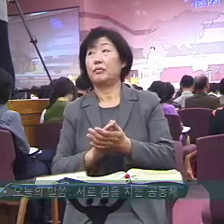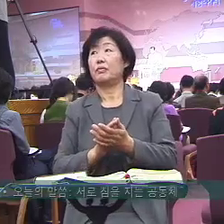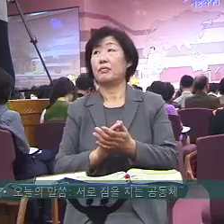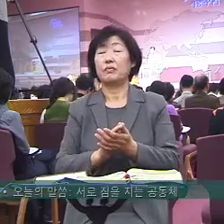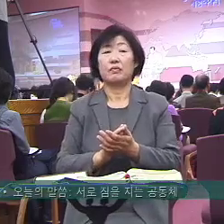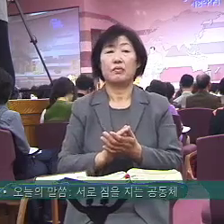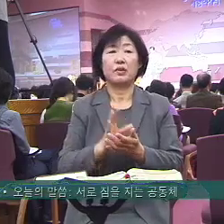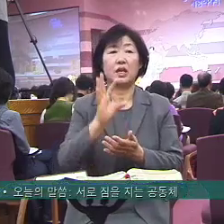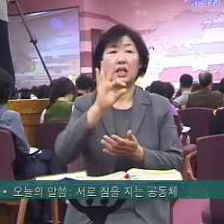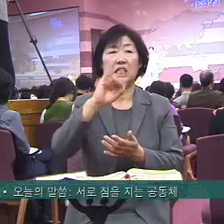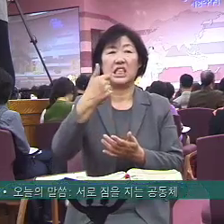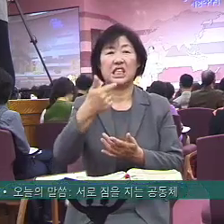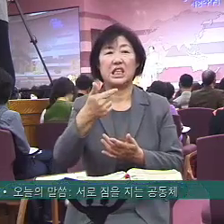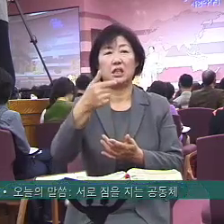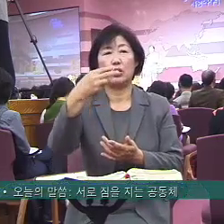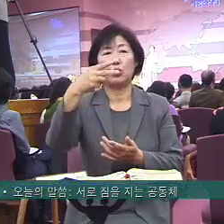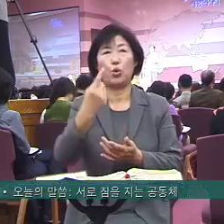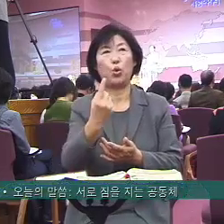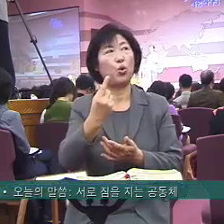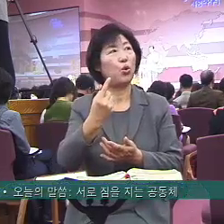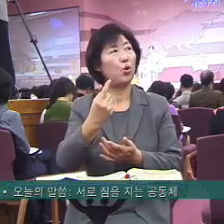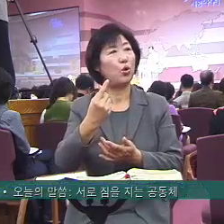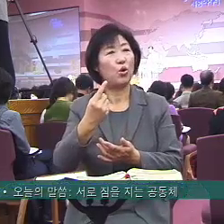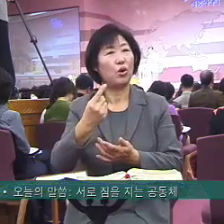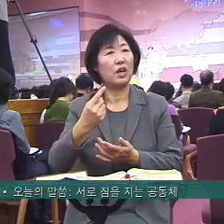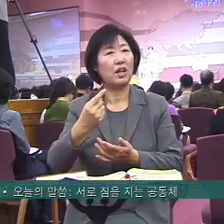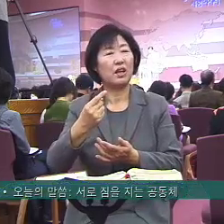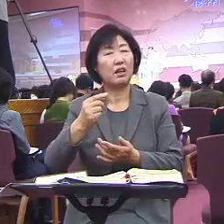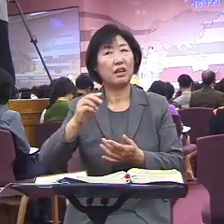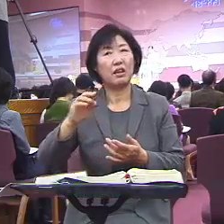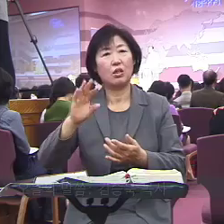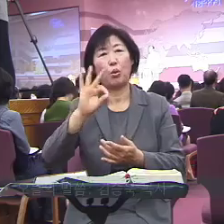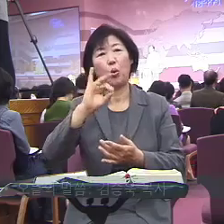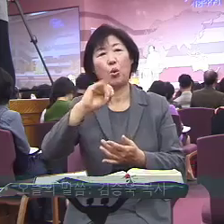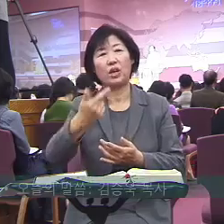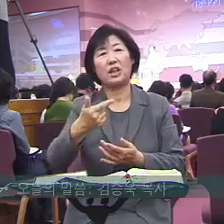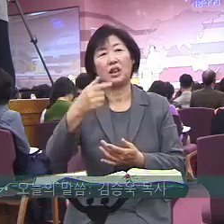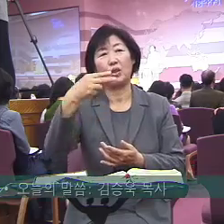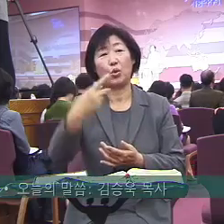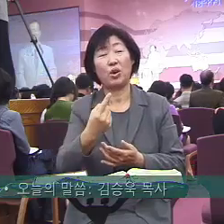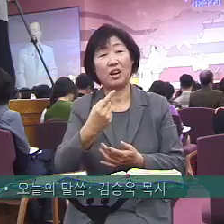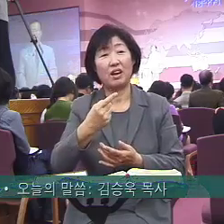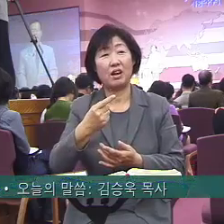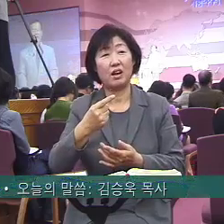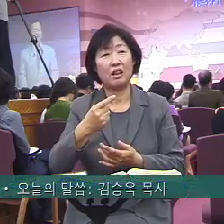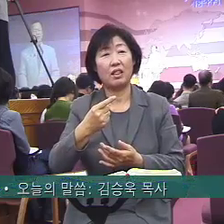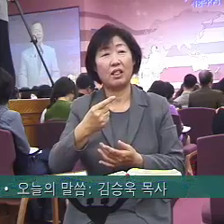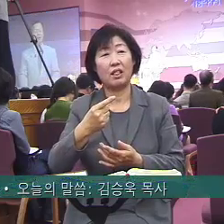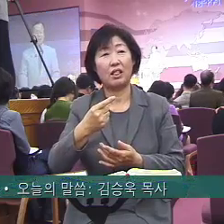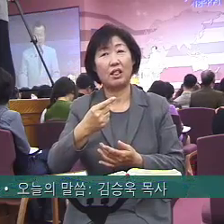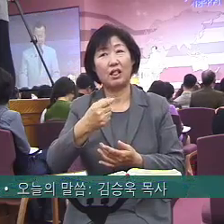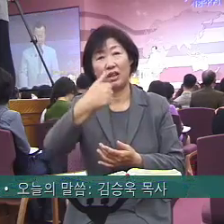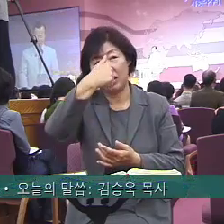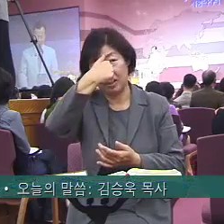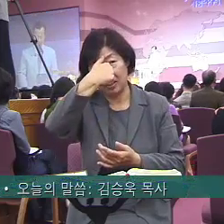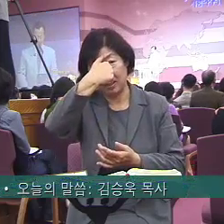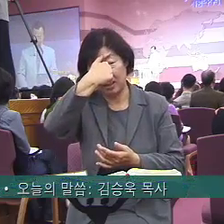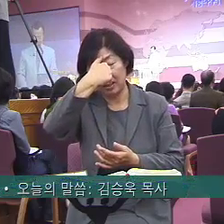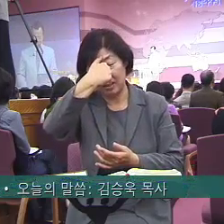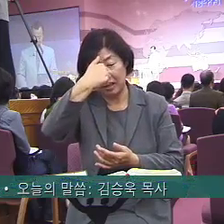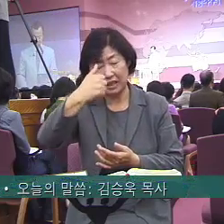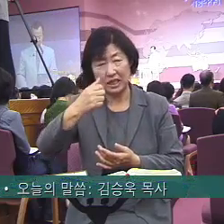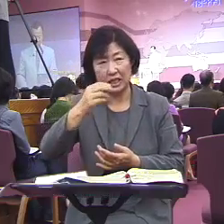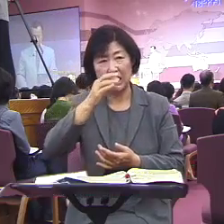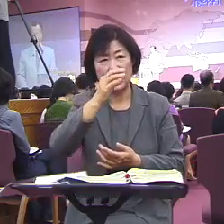인도의 사도 바울이라고 불리우는 선다싱의 이야기입니다. 그가 어느 날 히말리아